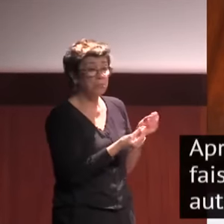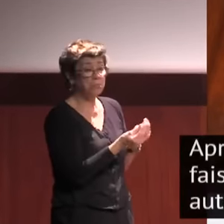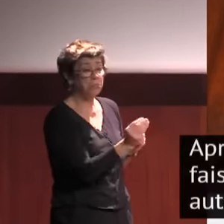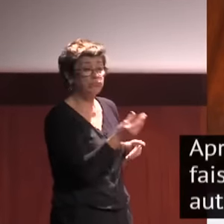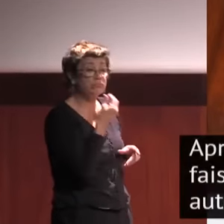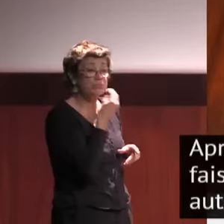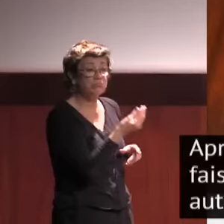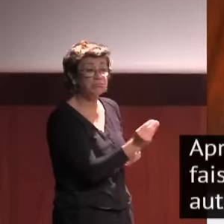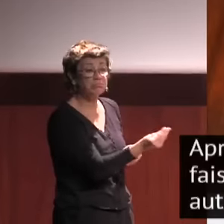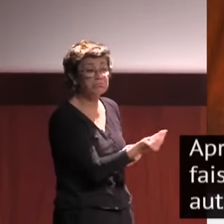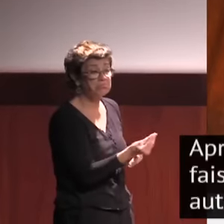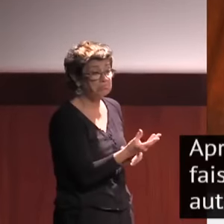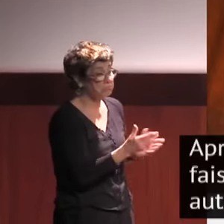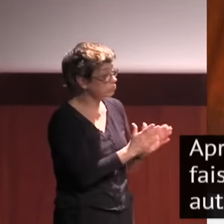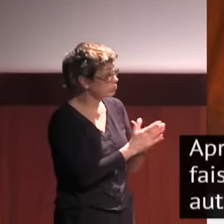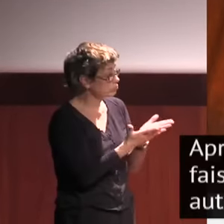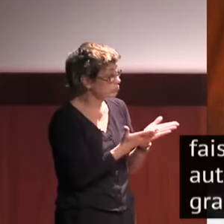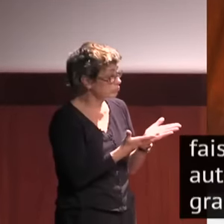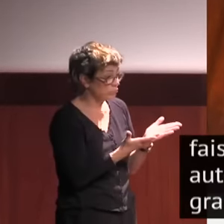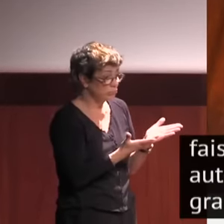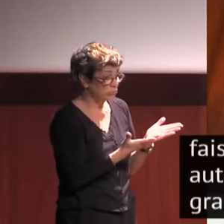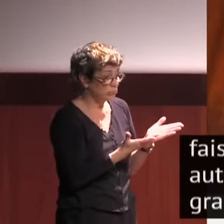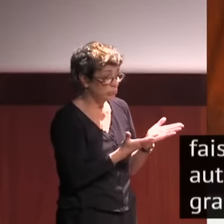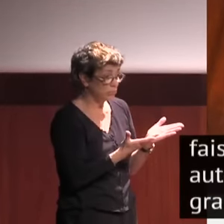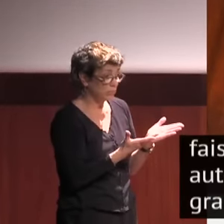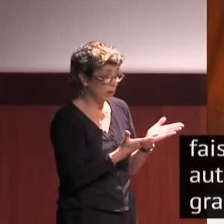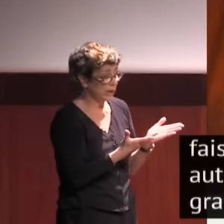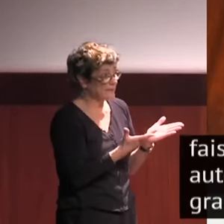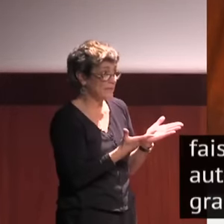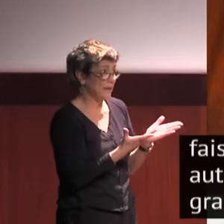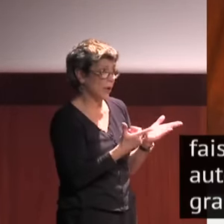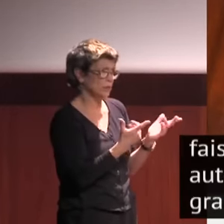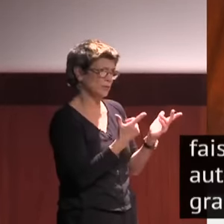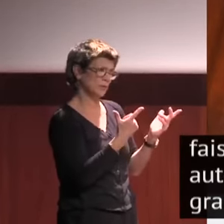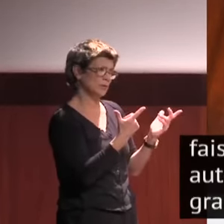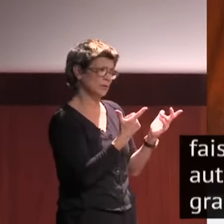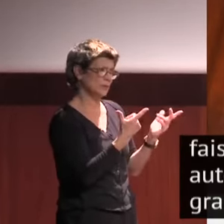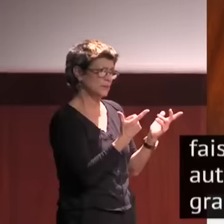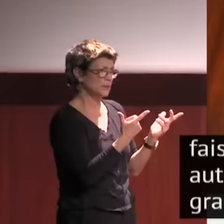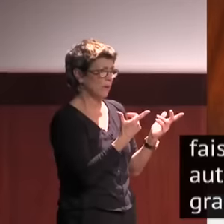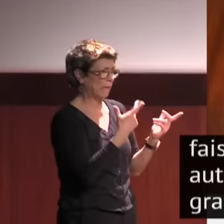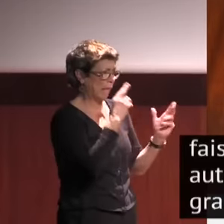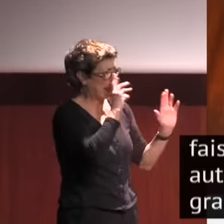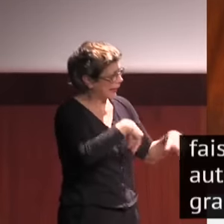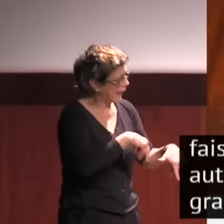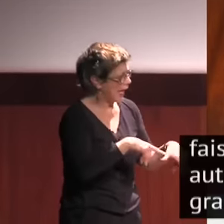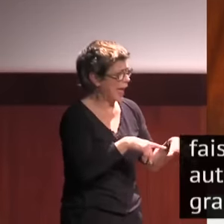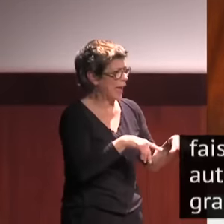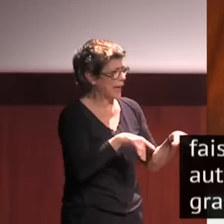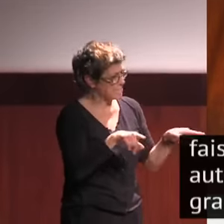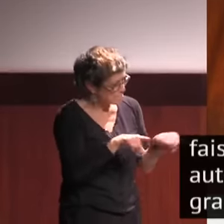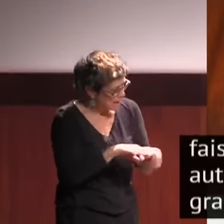Hein. Si, c'est aussi sacré. Il y a les deux aspects. C'est-à-dire que,